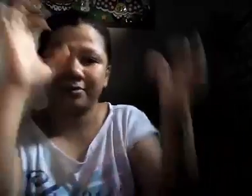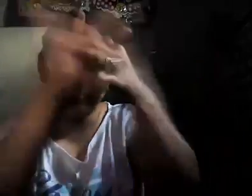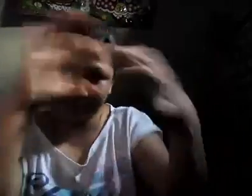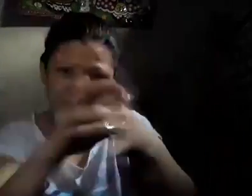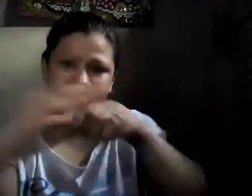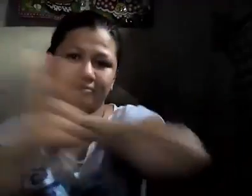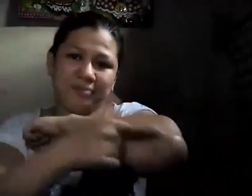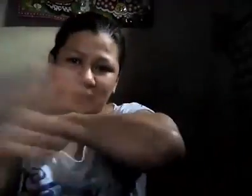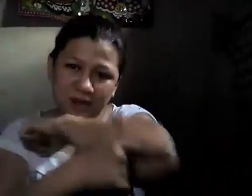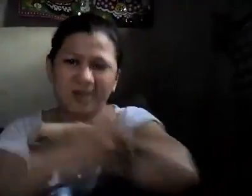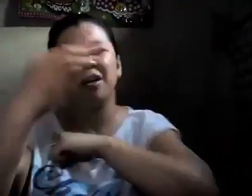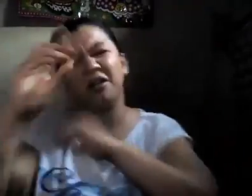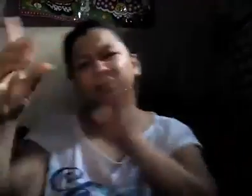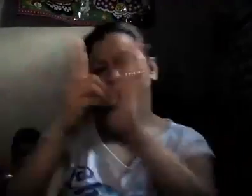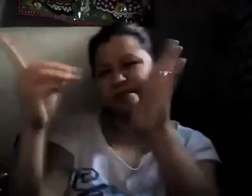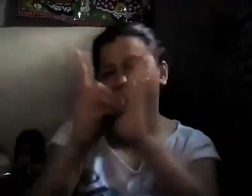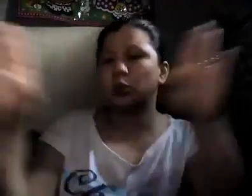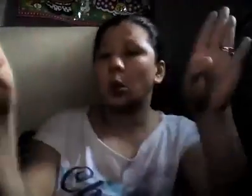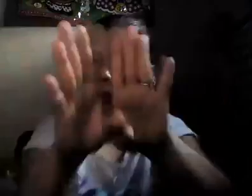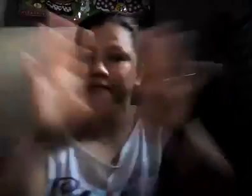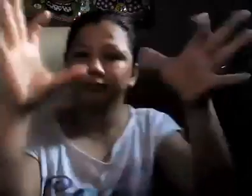Siyempre naman. Konti na lang. Sa susunod,